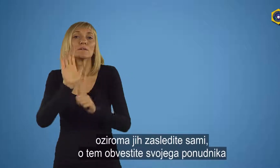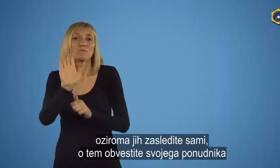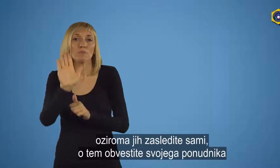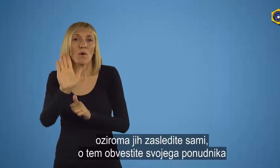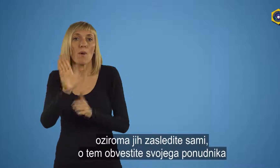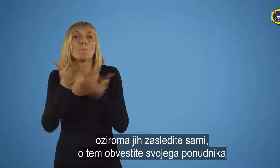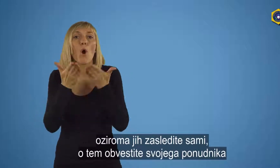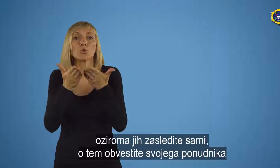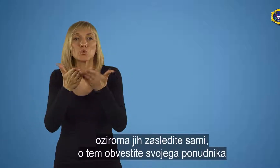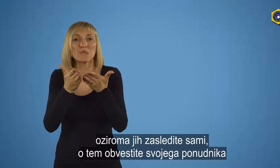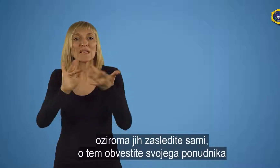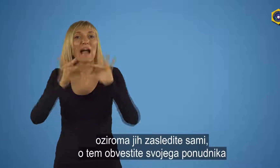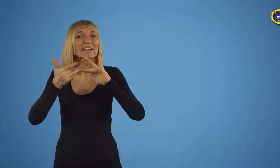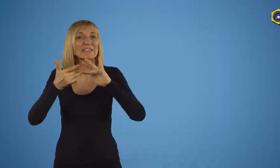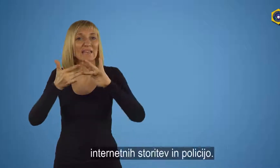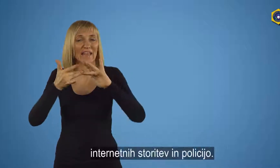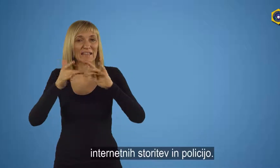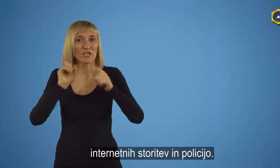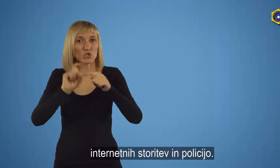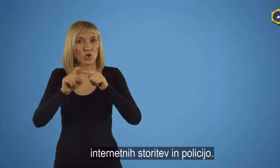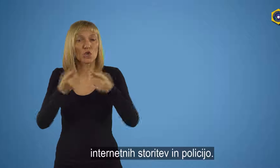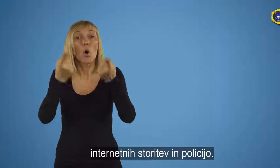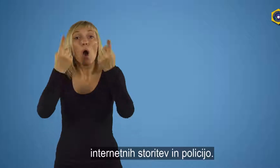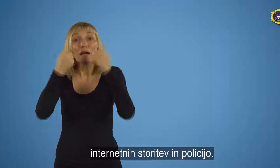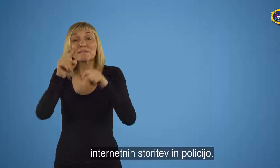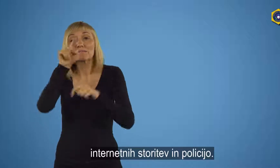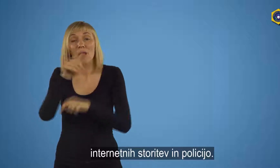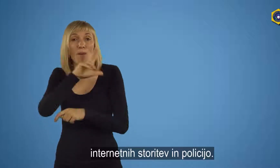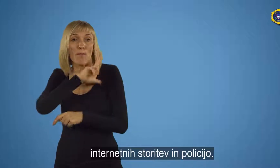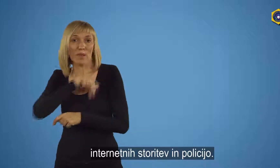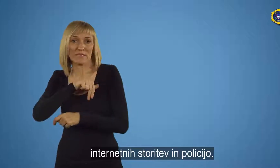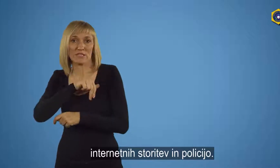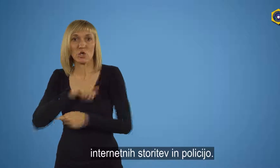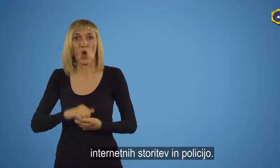svojega ponudnika internetnih storitev in policijo.